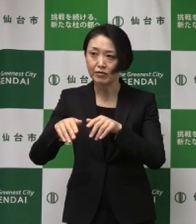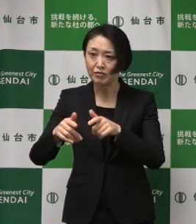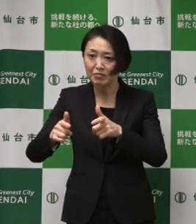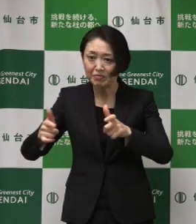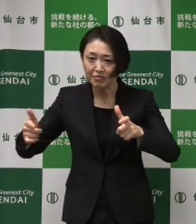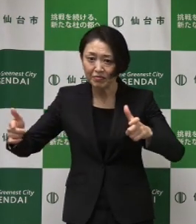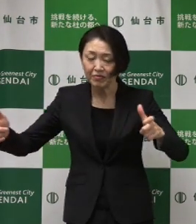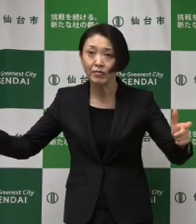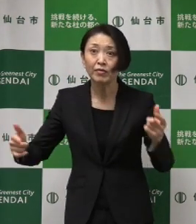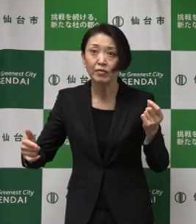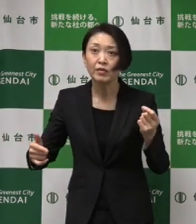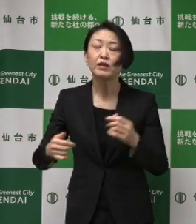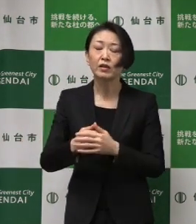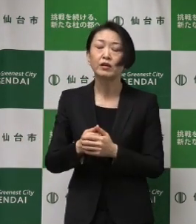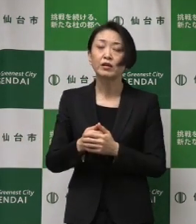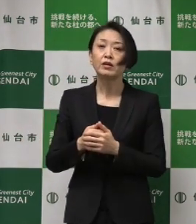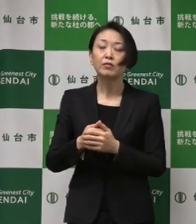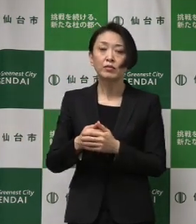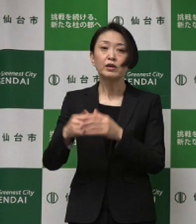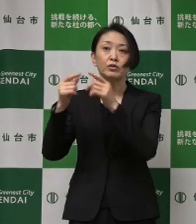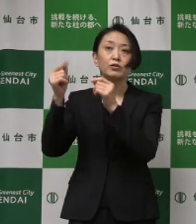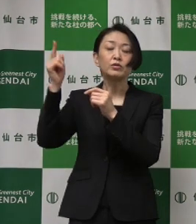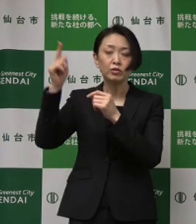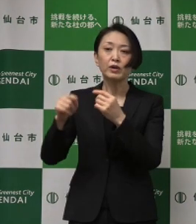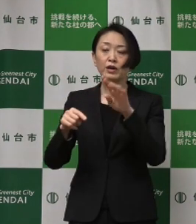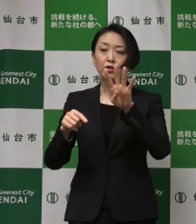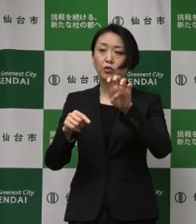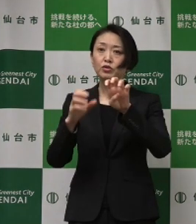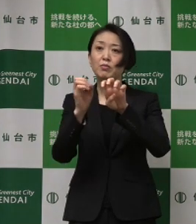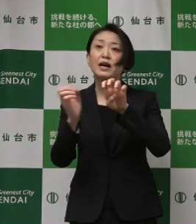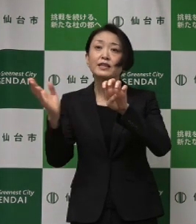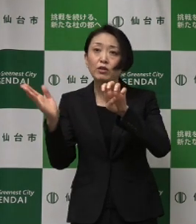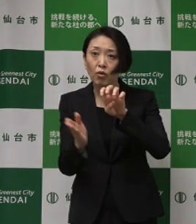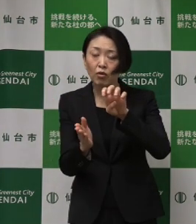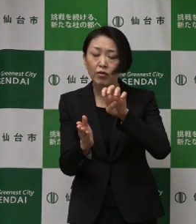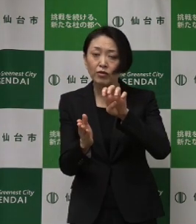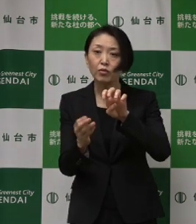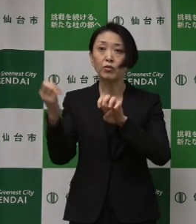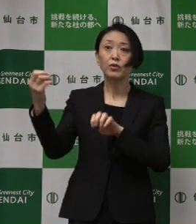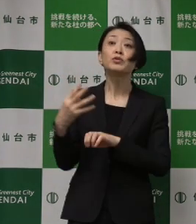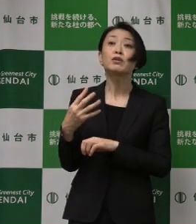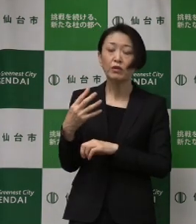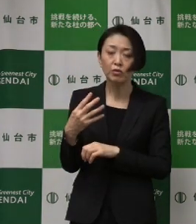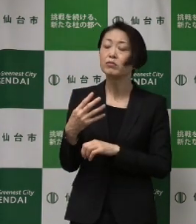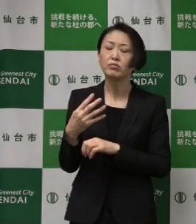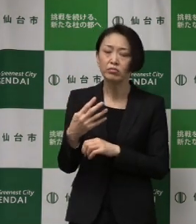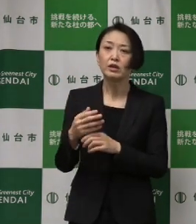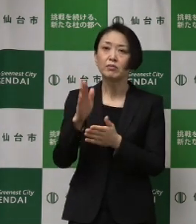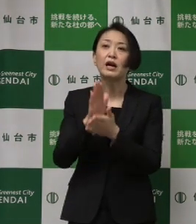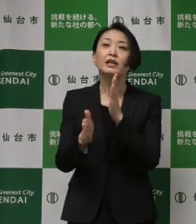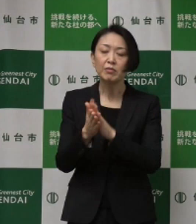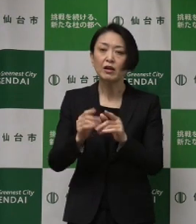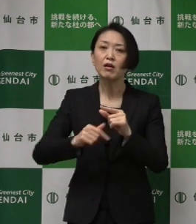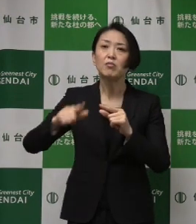は国が 40% というふうに言ってますけれども、それ以上検査再検査してる回してるわけ